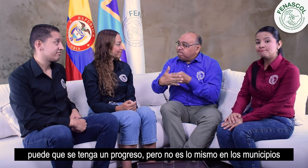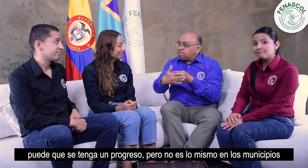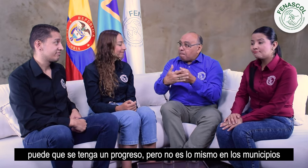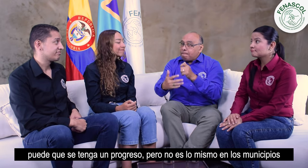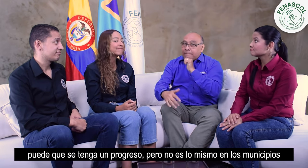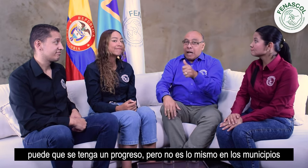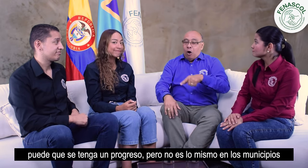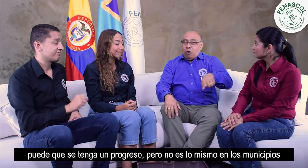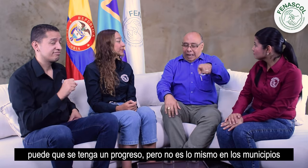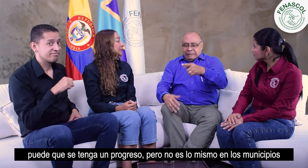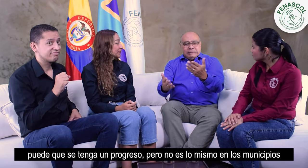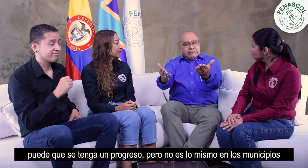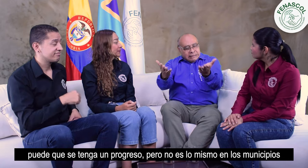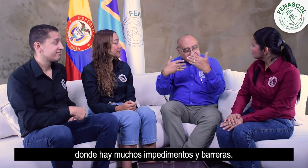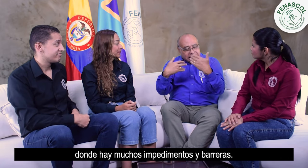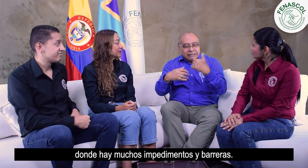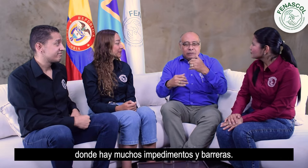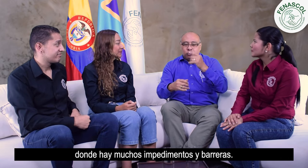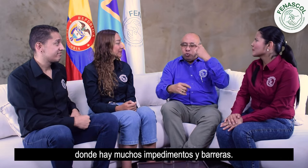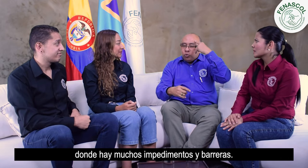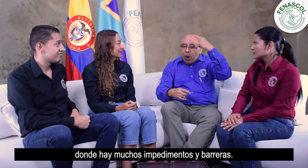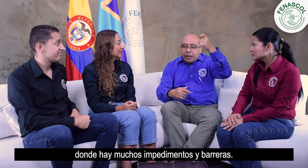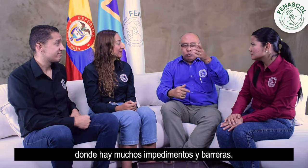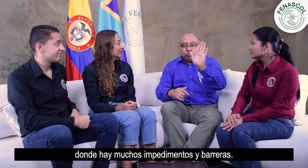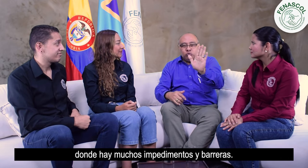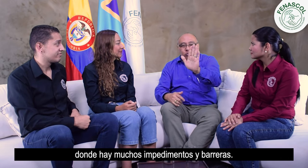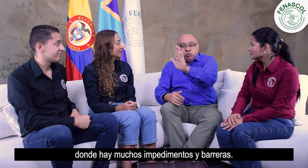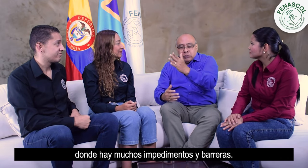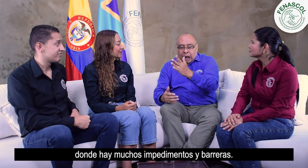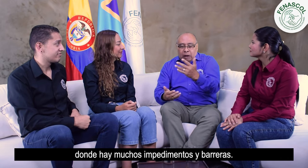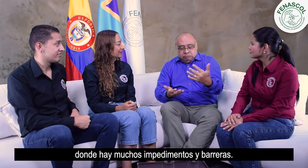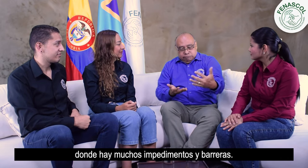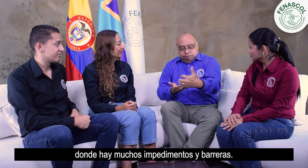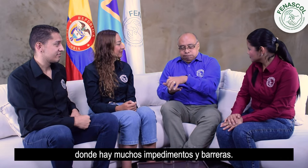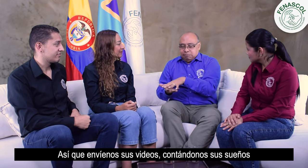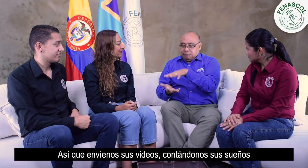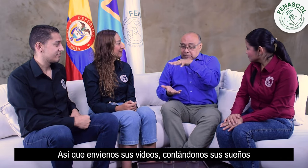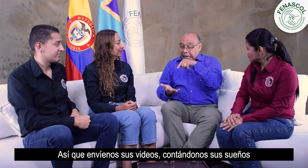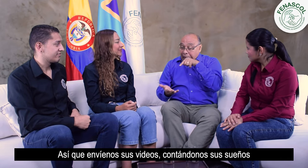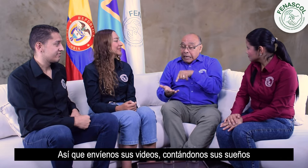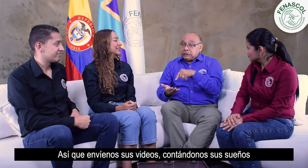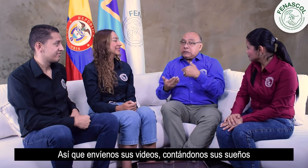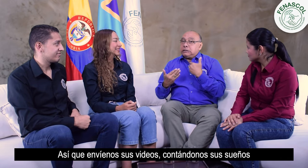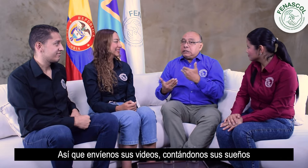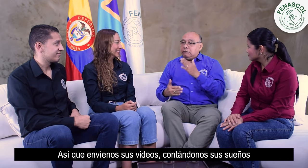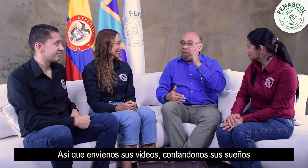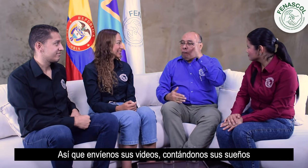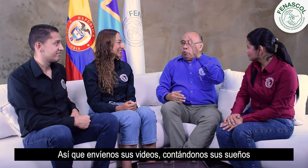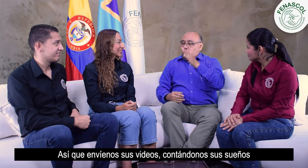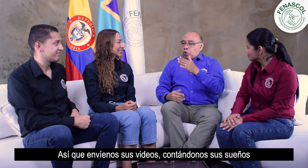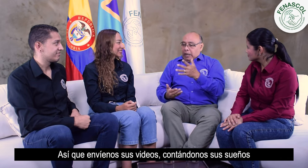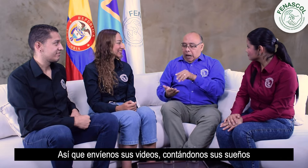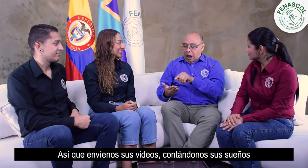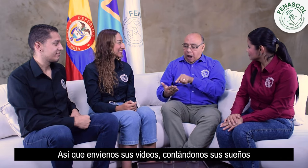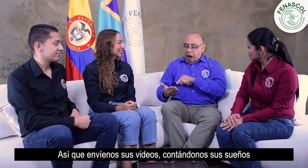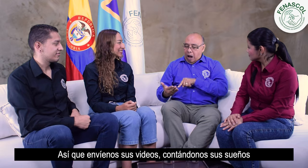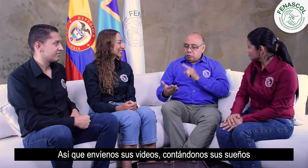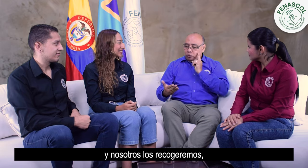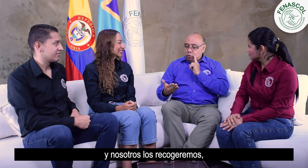es lo mismo en los municipios donde hay muchos impedimentos y barreras. Así que envíennos sus videos contándonos sus sueños y